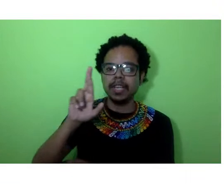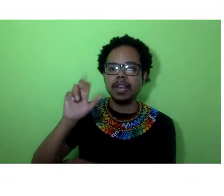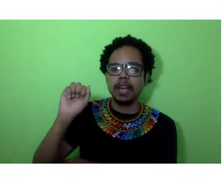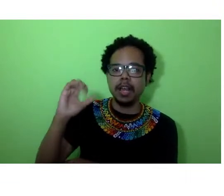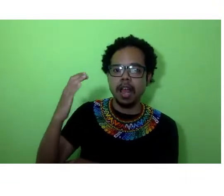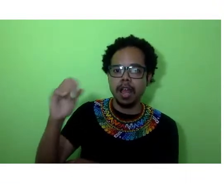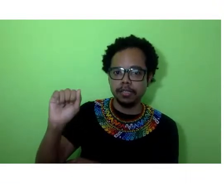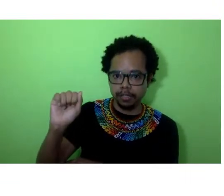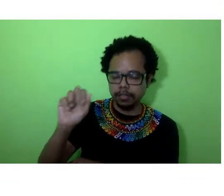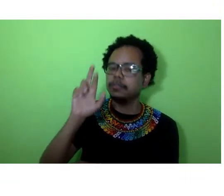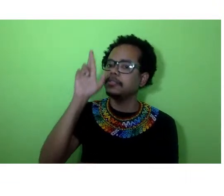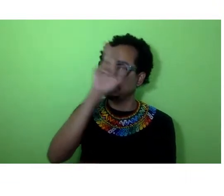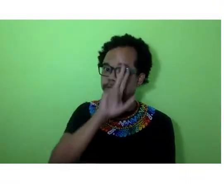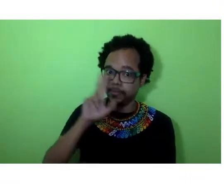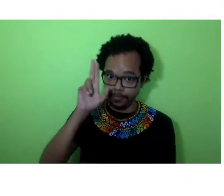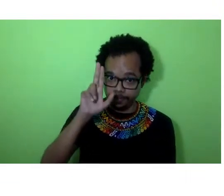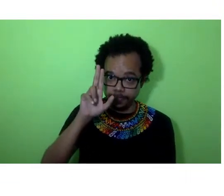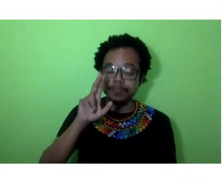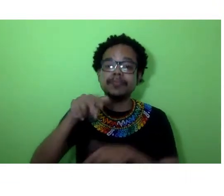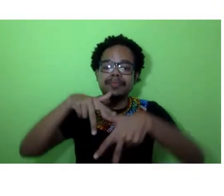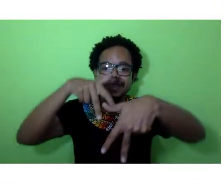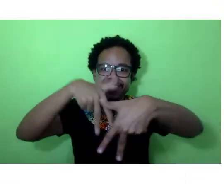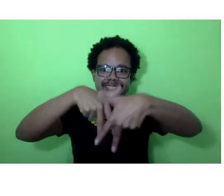e qualquer raça